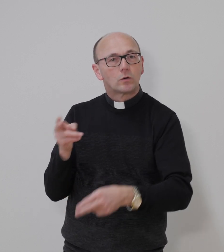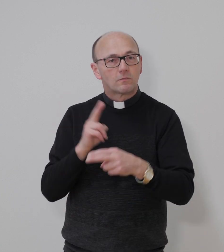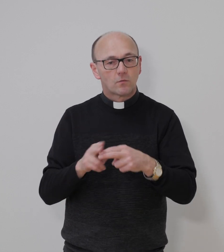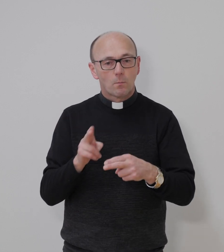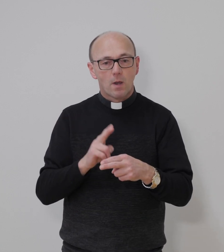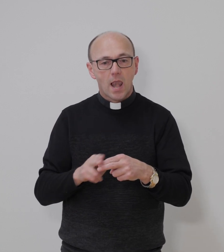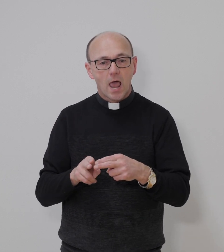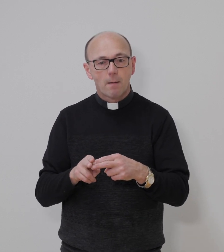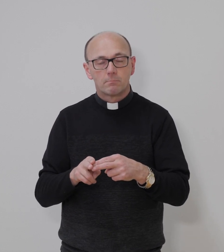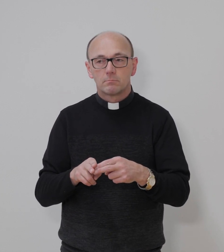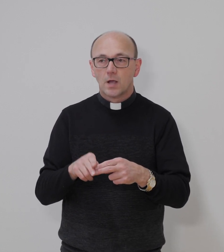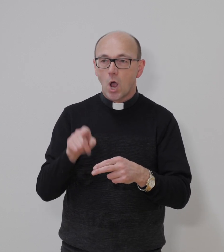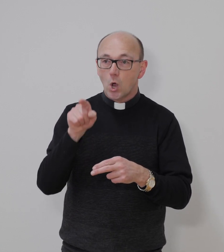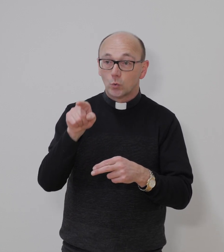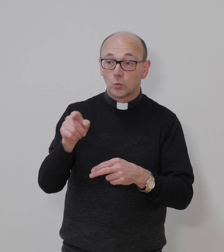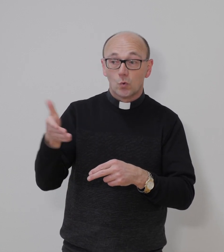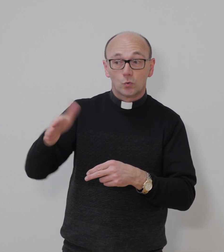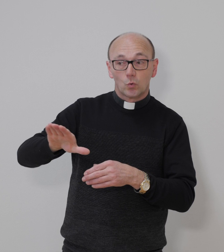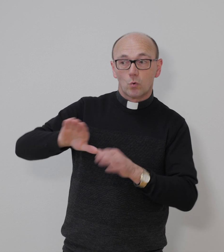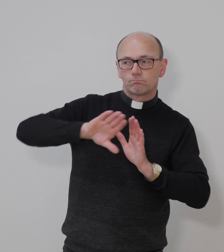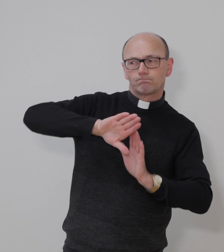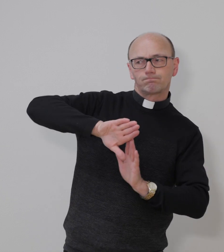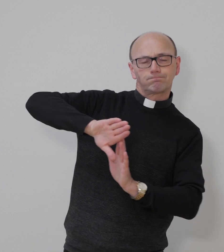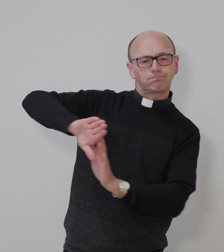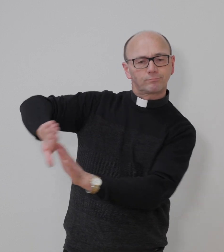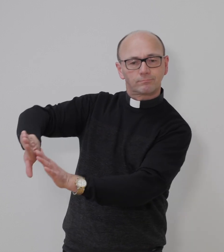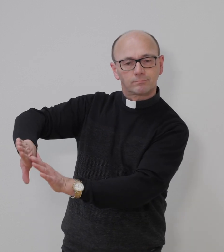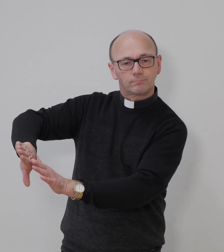Lammes, Pfosten, der den Tod